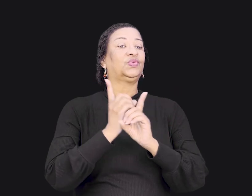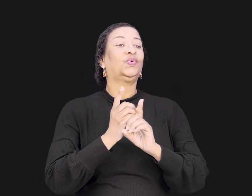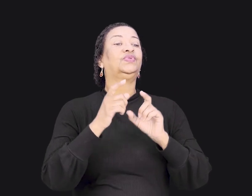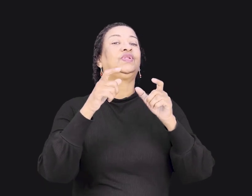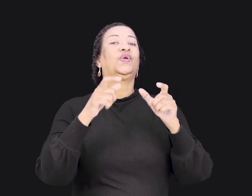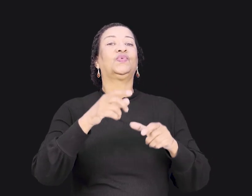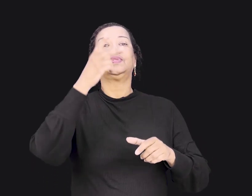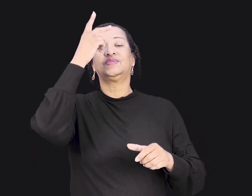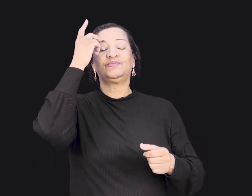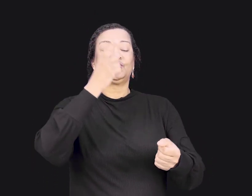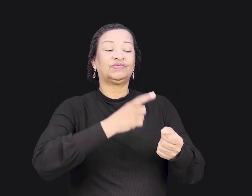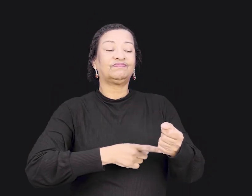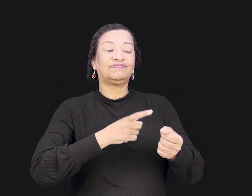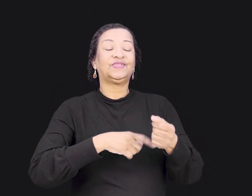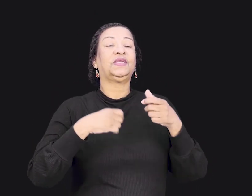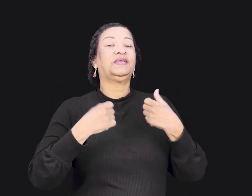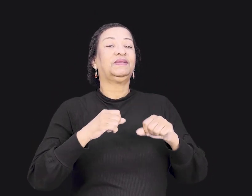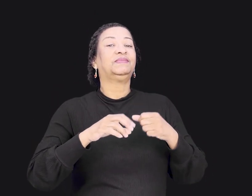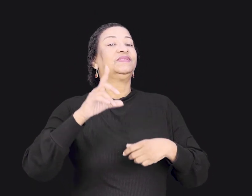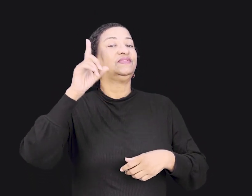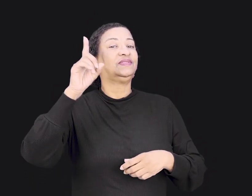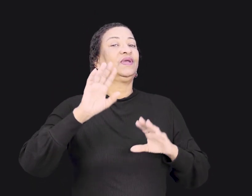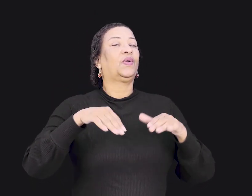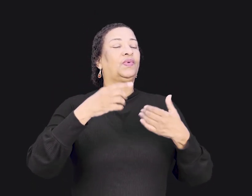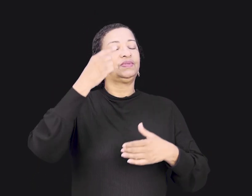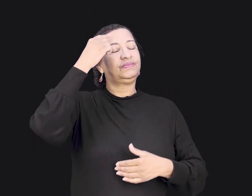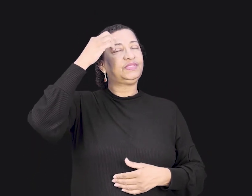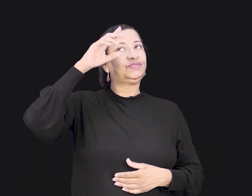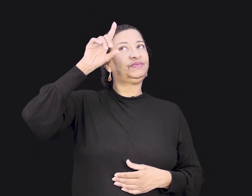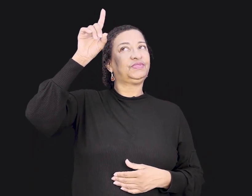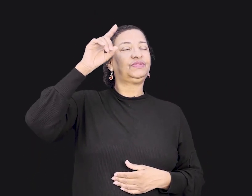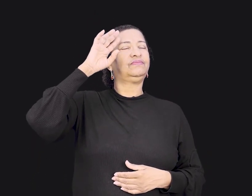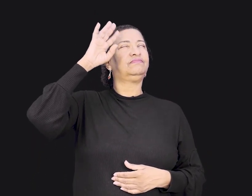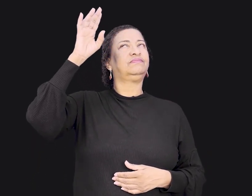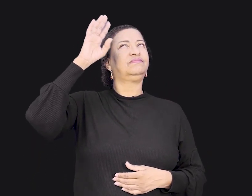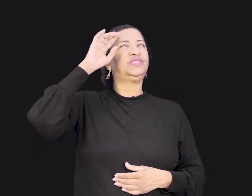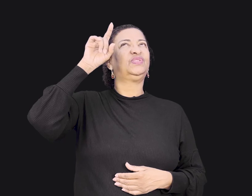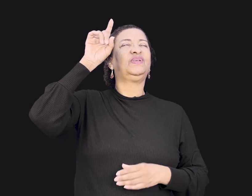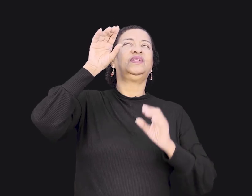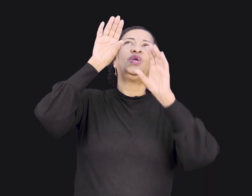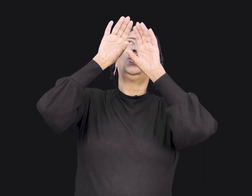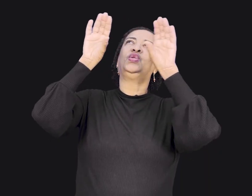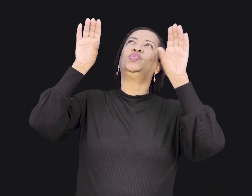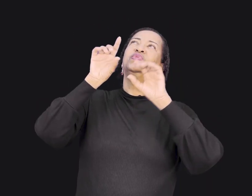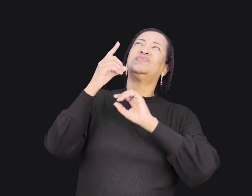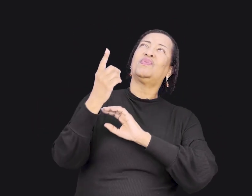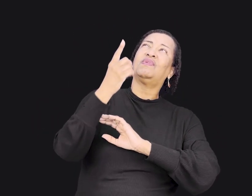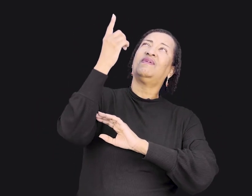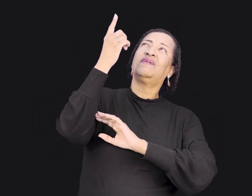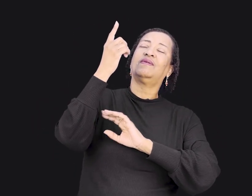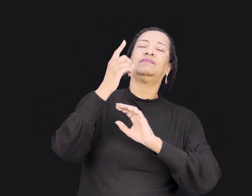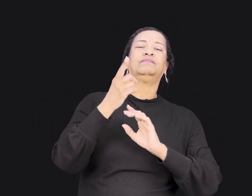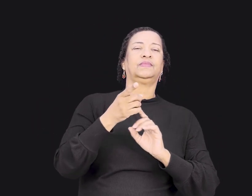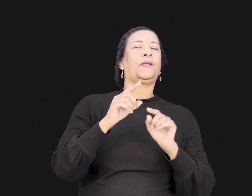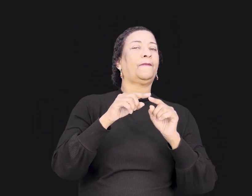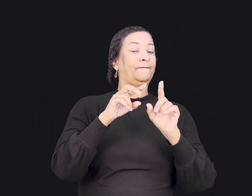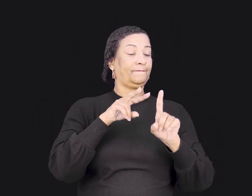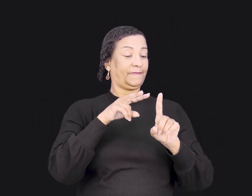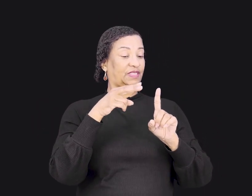necessitados. Quando pensamos em Deus, o imaginamos lá em cima nos céus. Procure pensar em Deus numa perspectiva